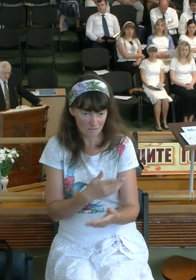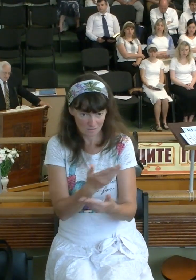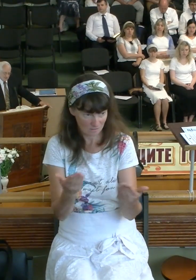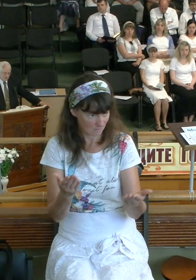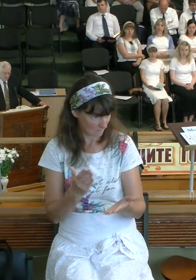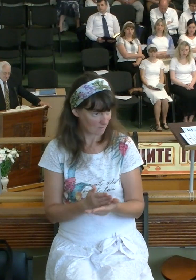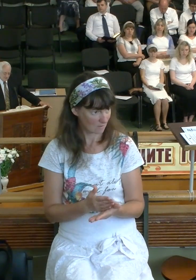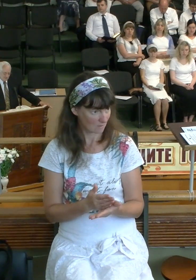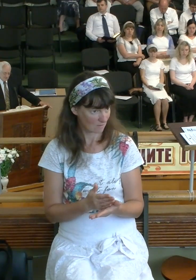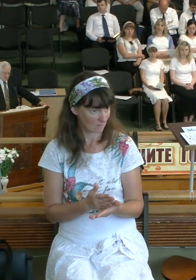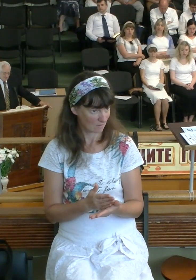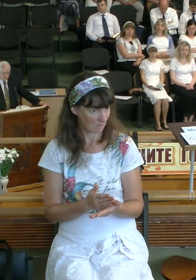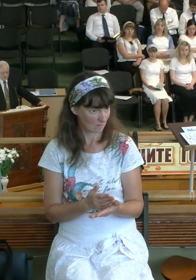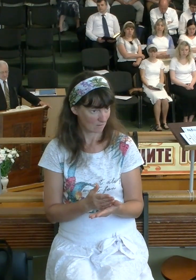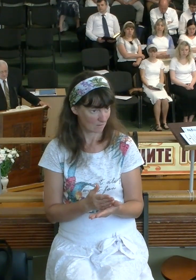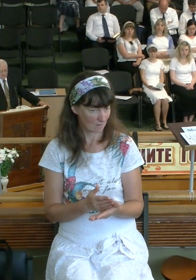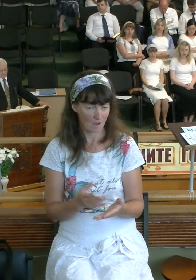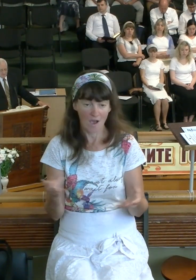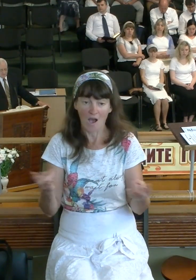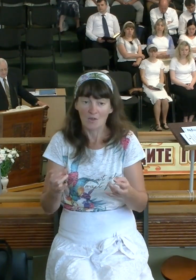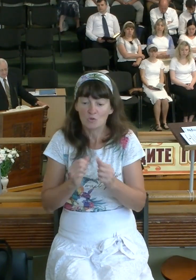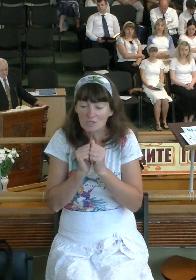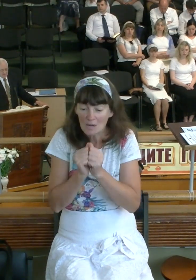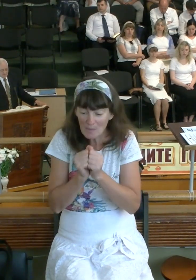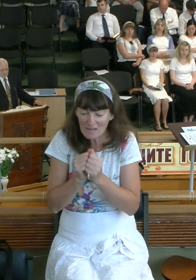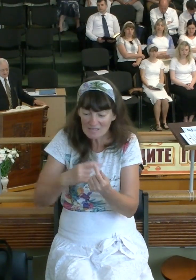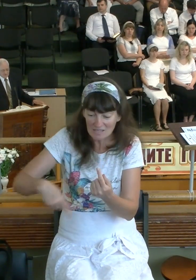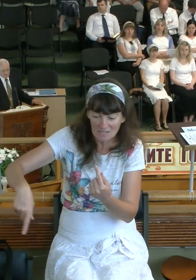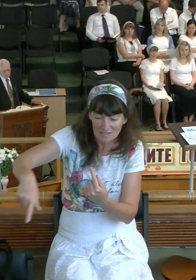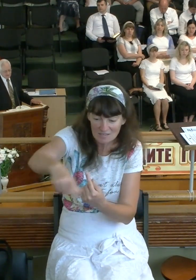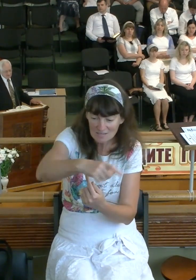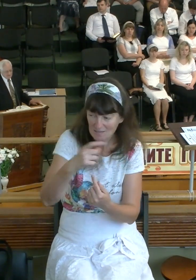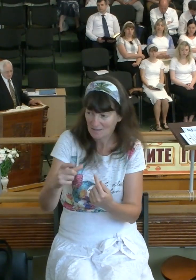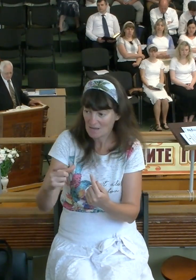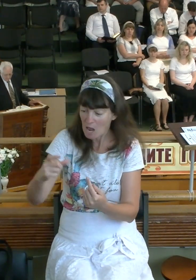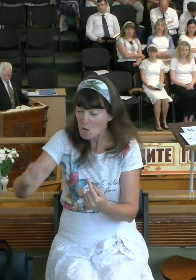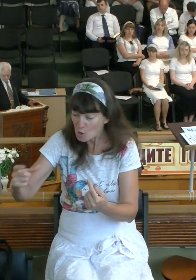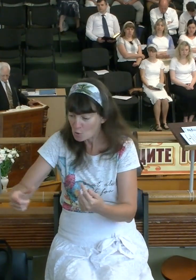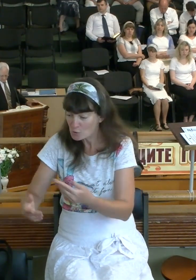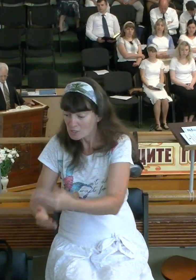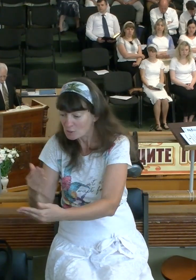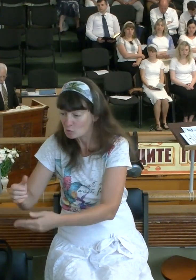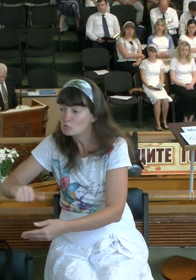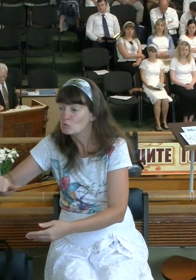молиться. Друзья дорогие, книга Откровения,